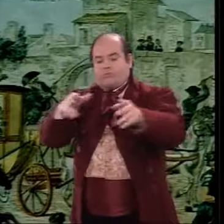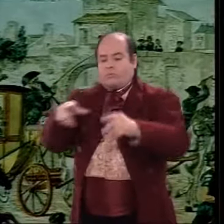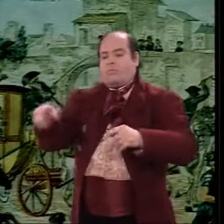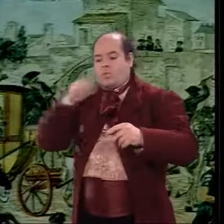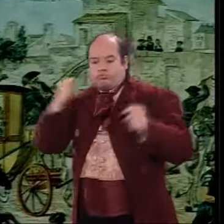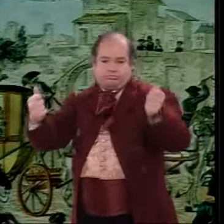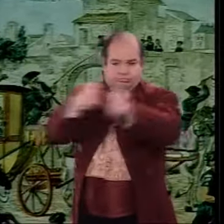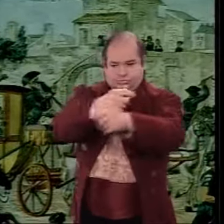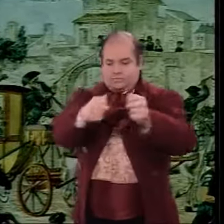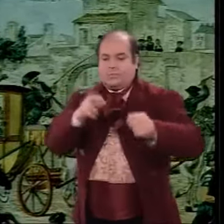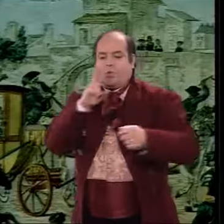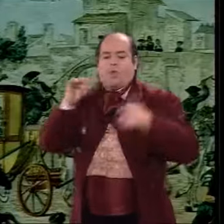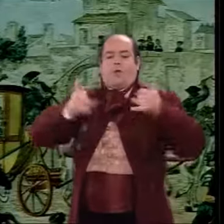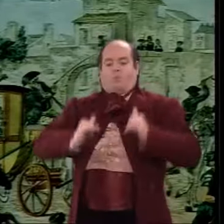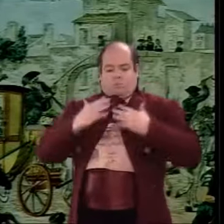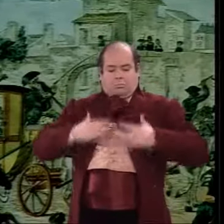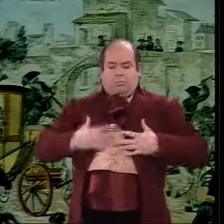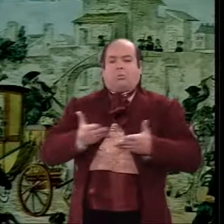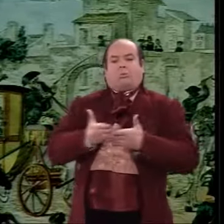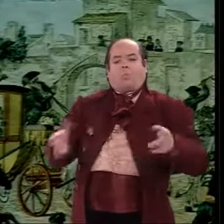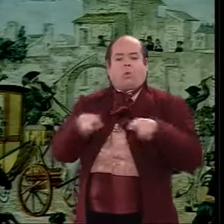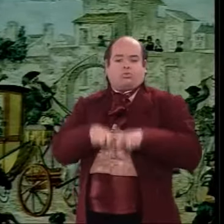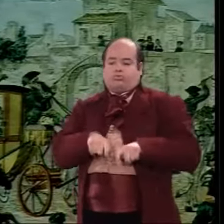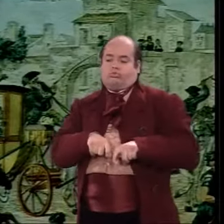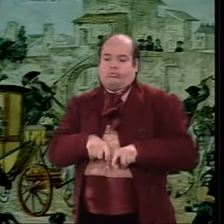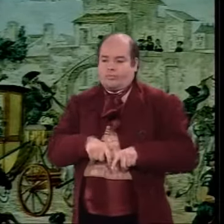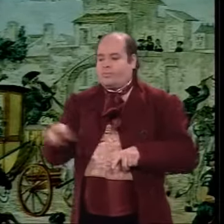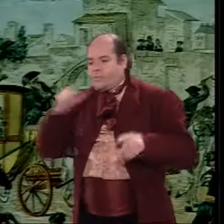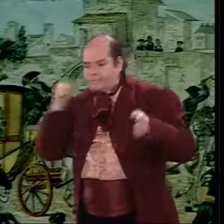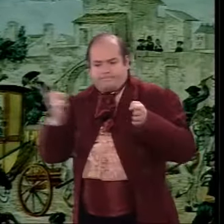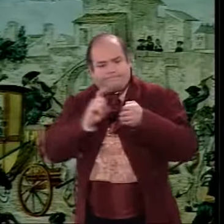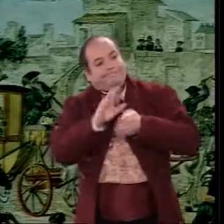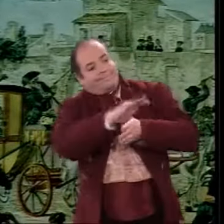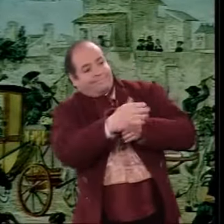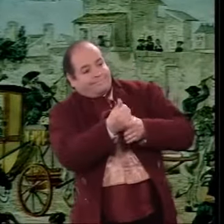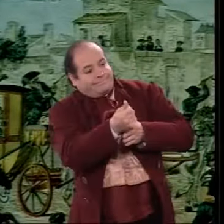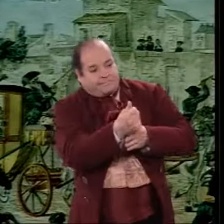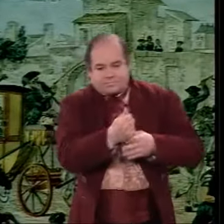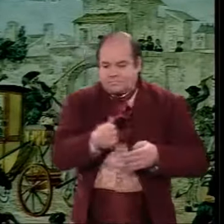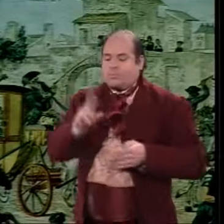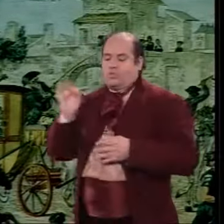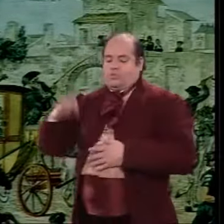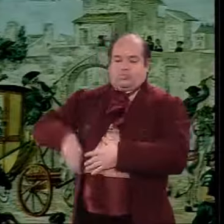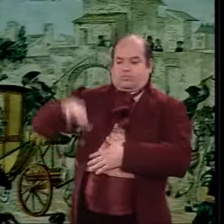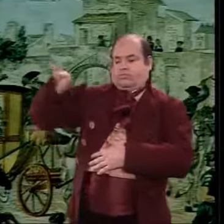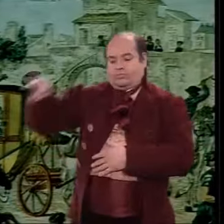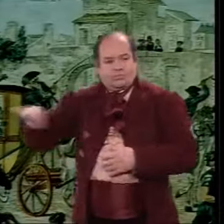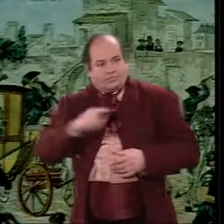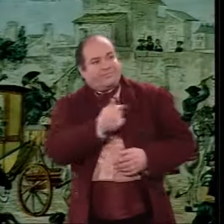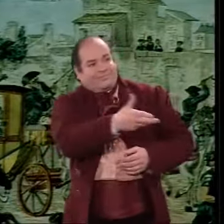Paris. Cette fuite sera interrompue à Varennes. Un palefrenier a identifié le roi, en reconnaissant